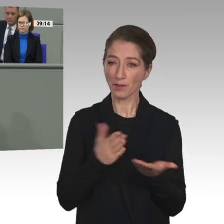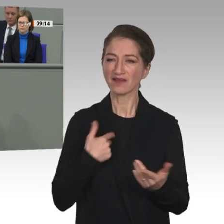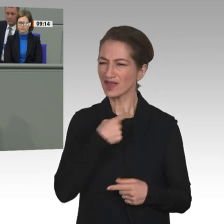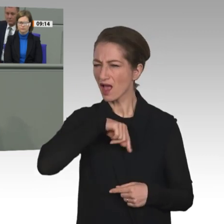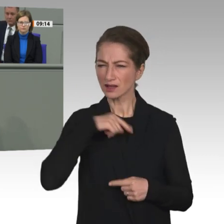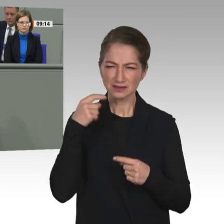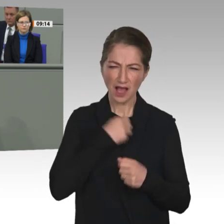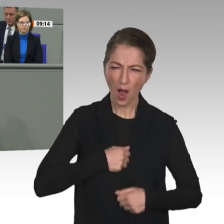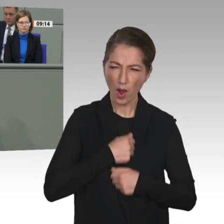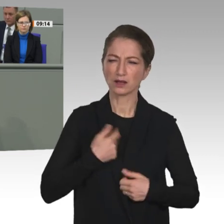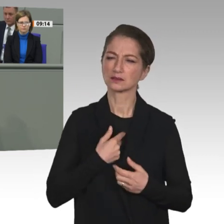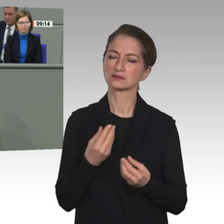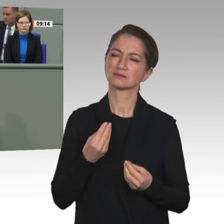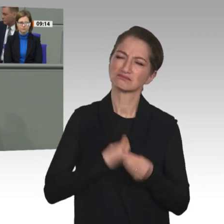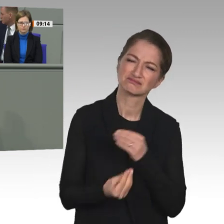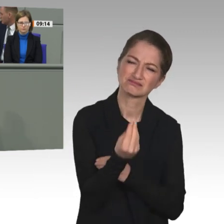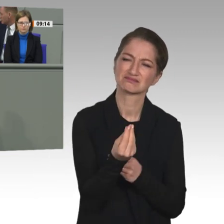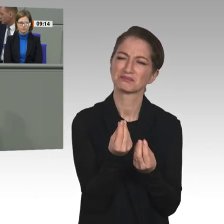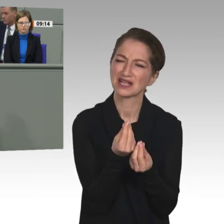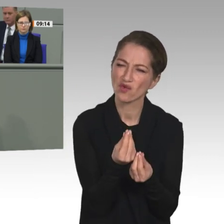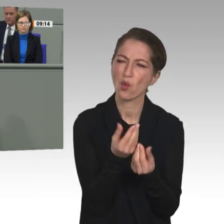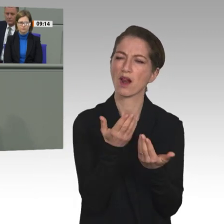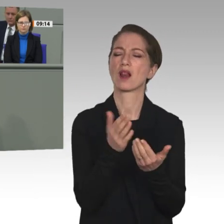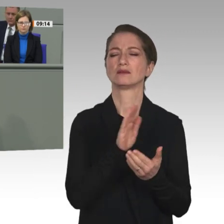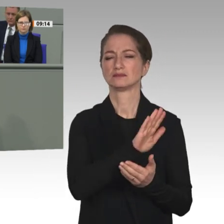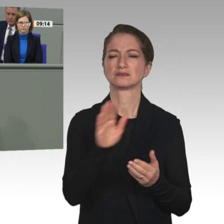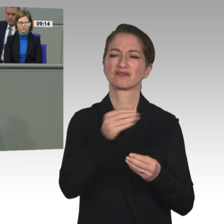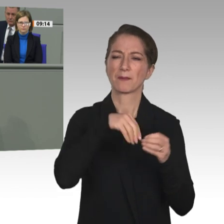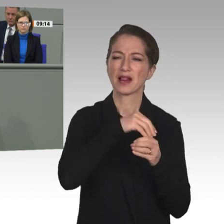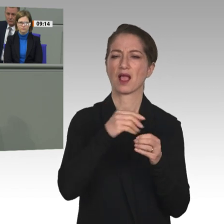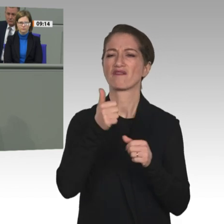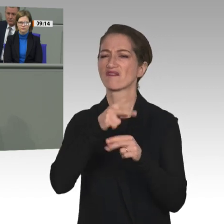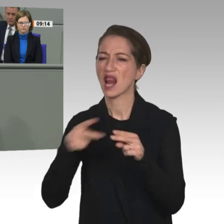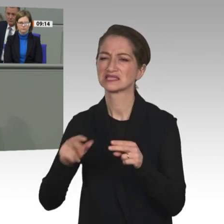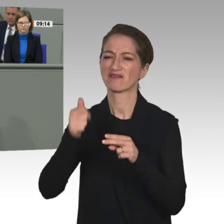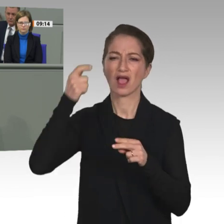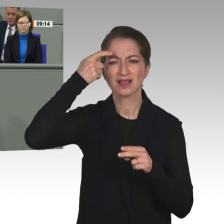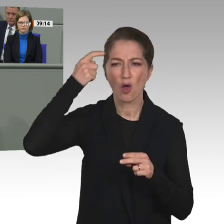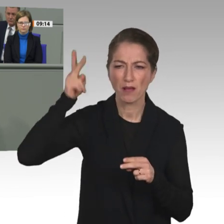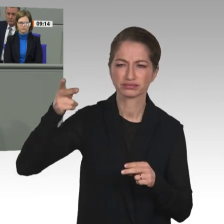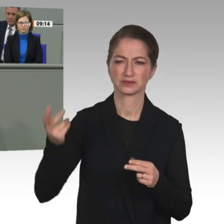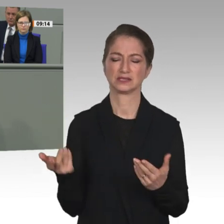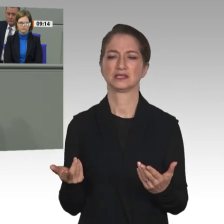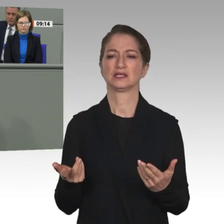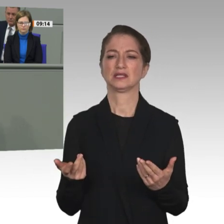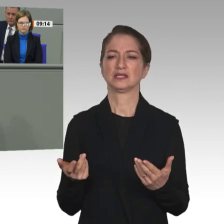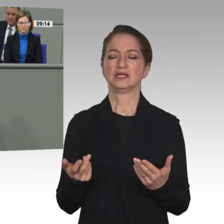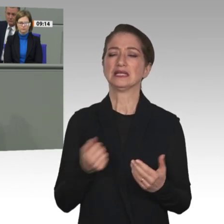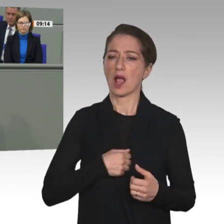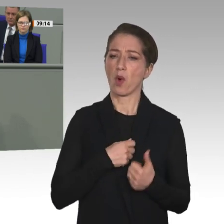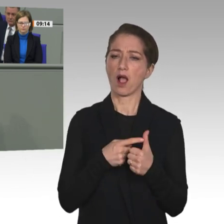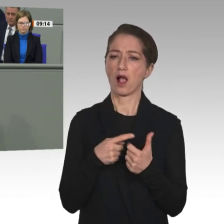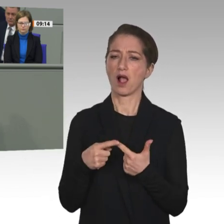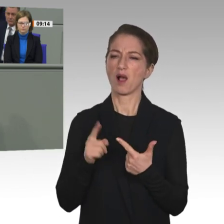ganz besonders ihren Familien und Freunden und natürlich auch den Verletzten und Traumatisierten. Doch neben der Trauer steht für mich auch